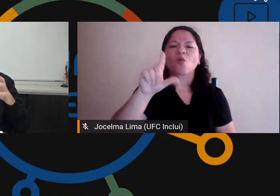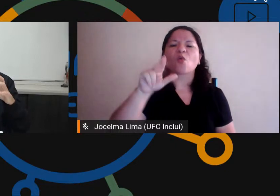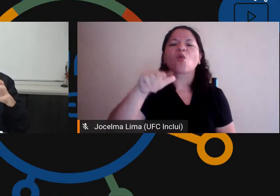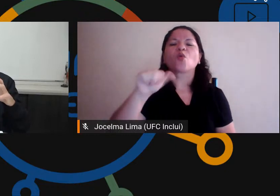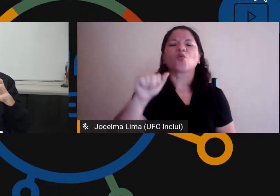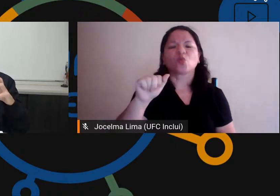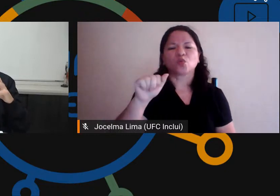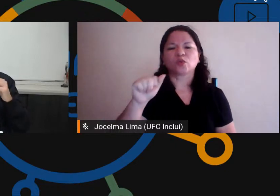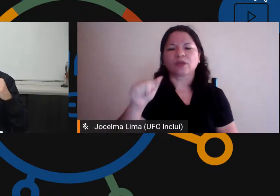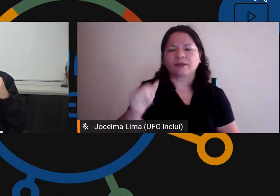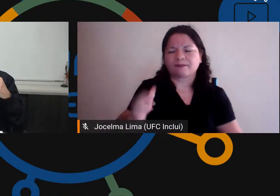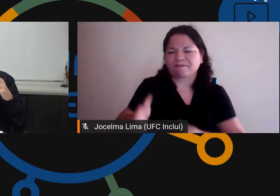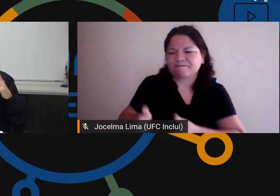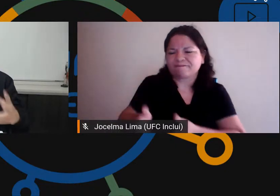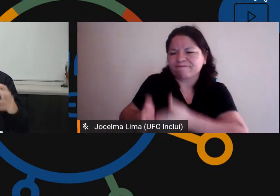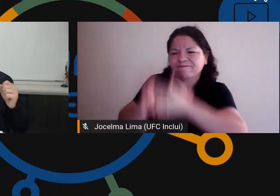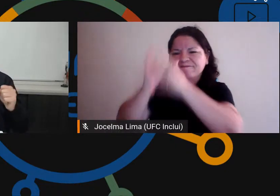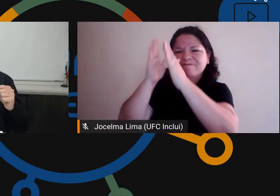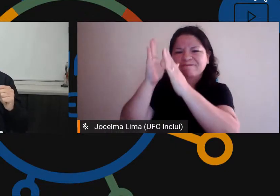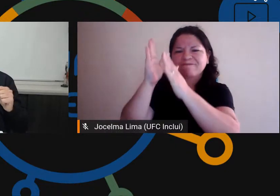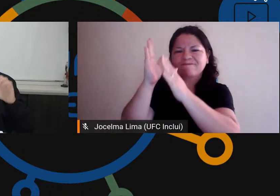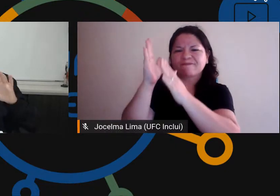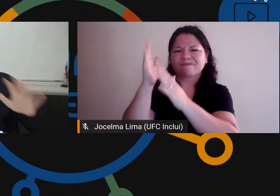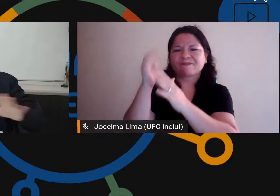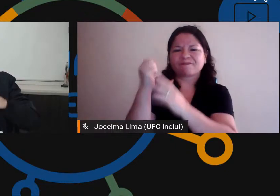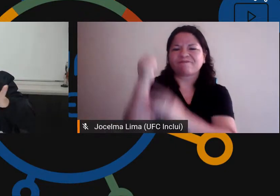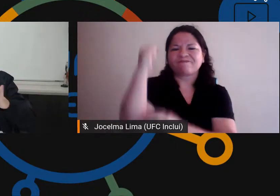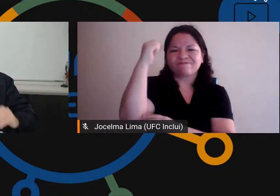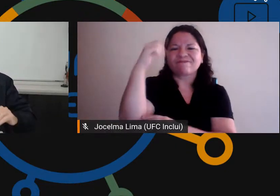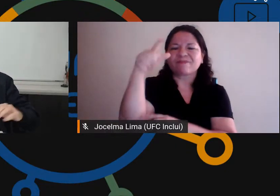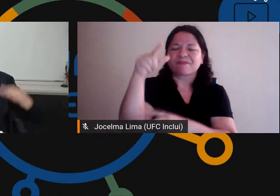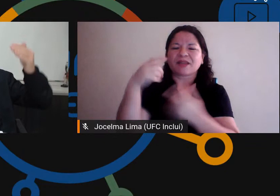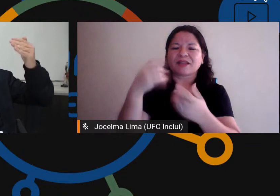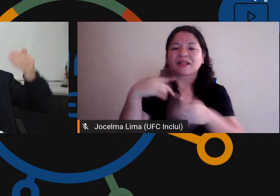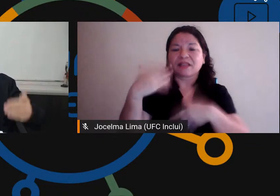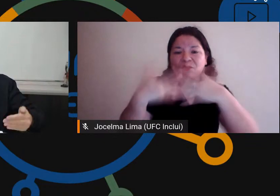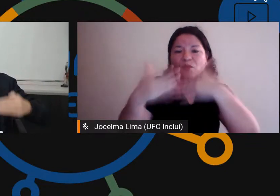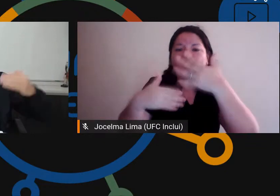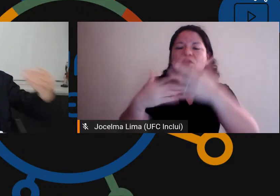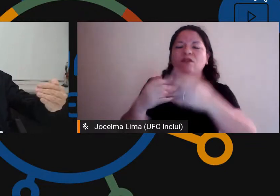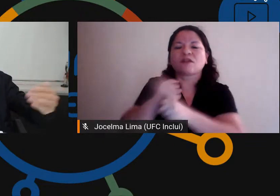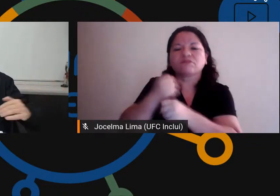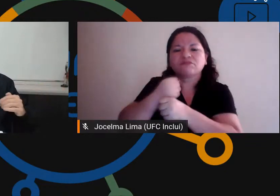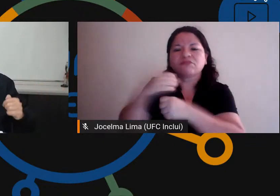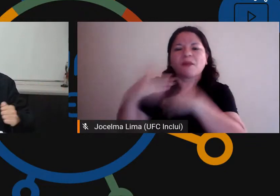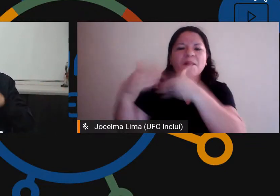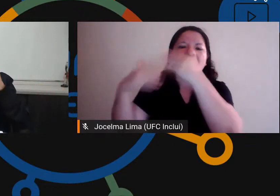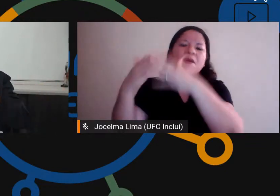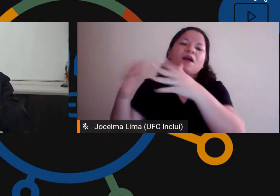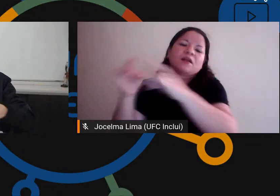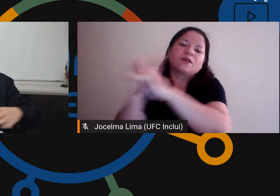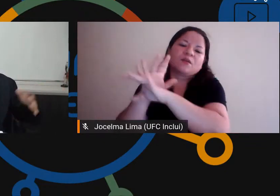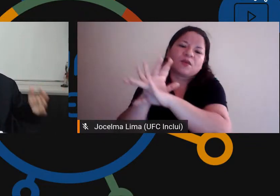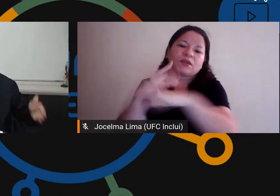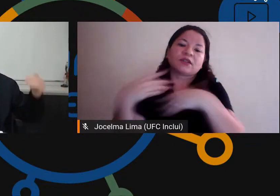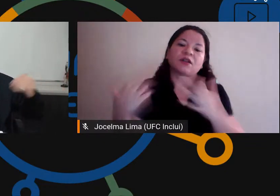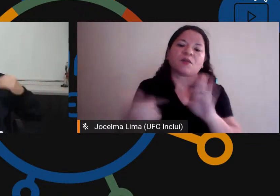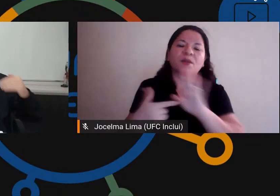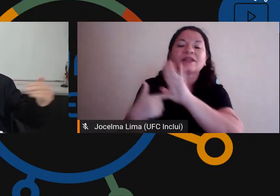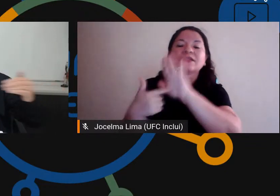Então, veja, explica, expõe o seu trabalho. Dá 10 minutos, 15 minutos, você vai lá e faz uma exposição do seu trabalho. Faz de novo.